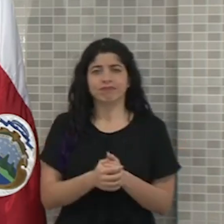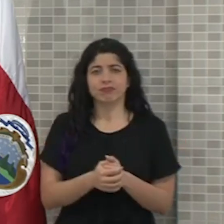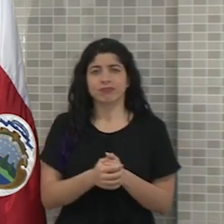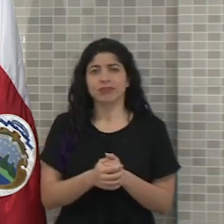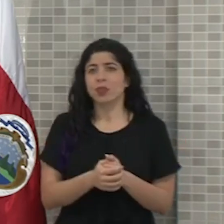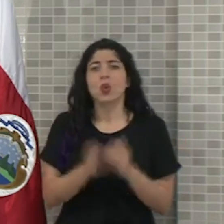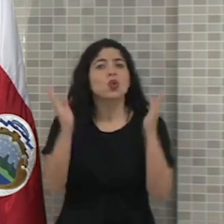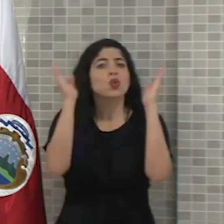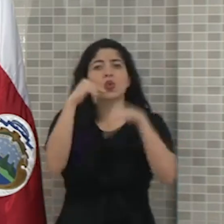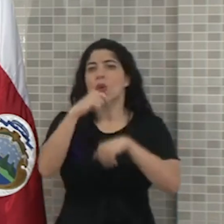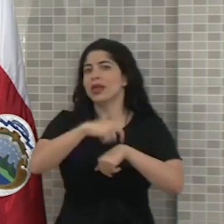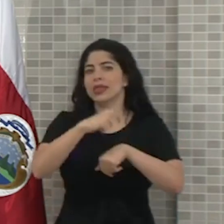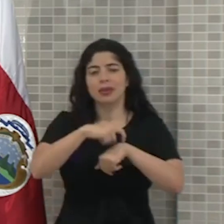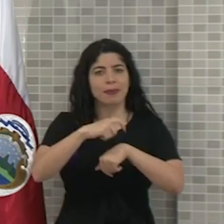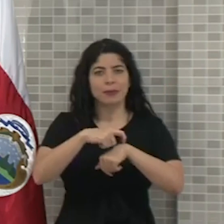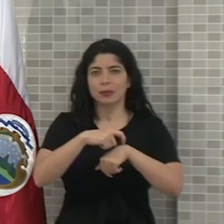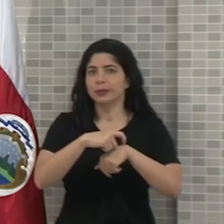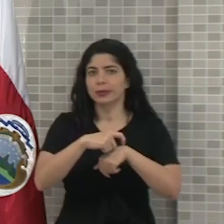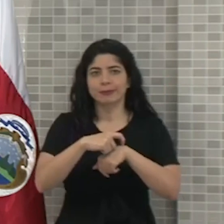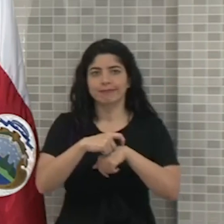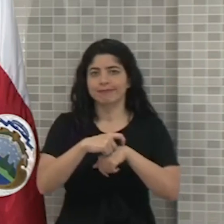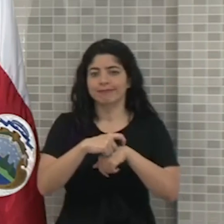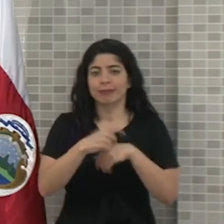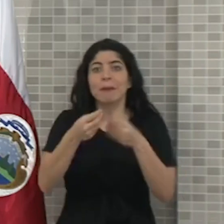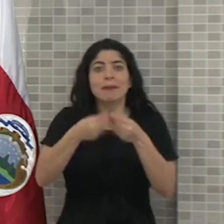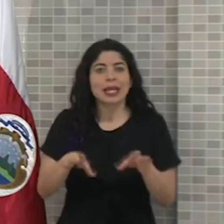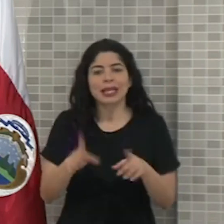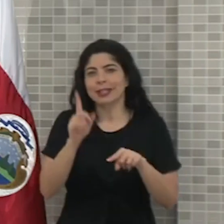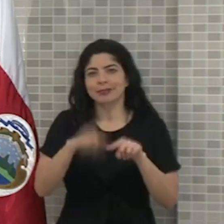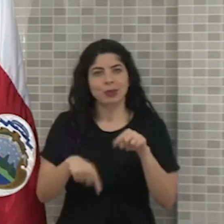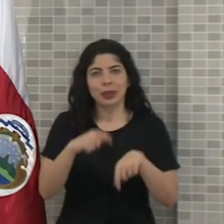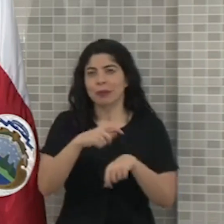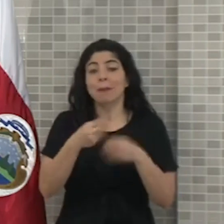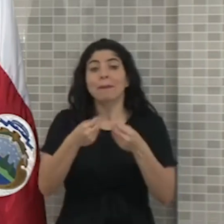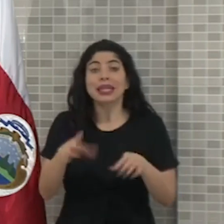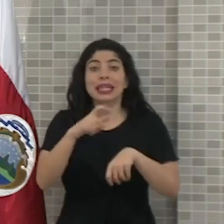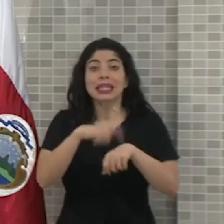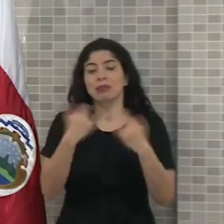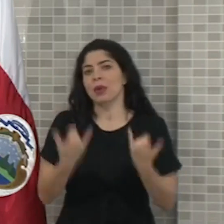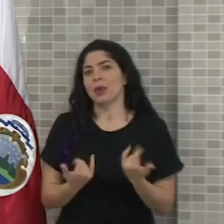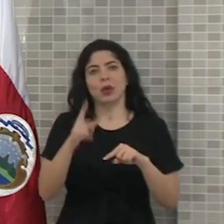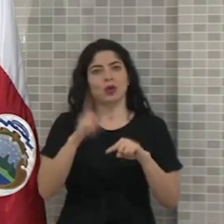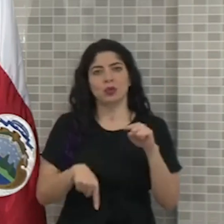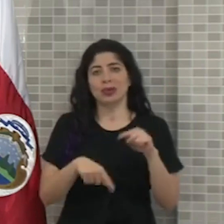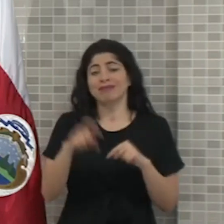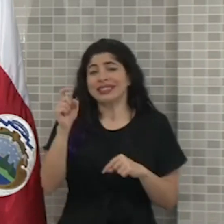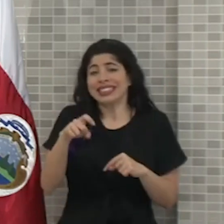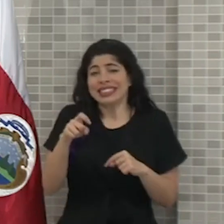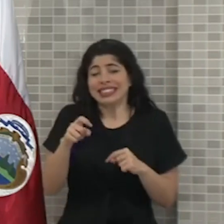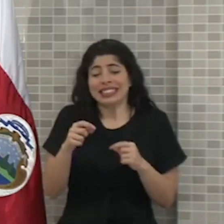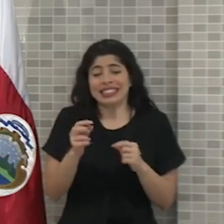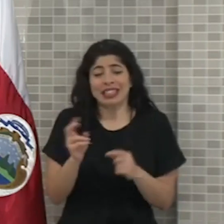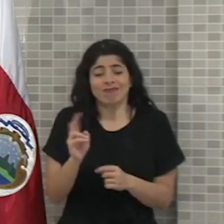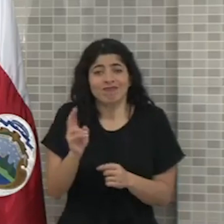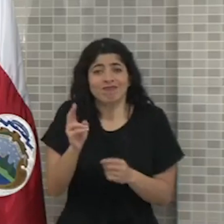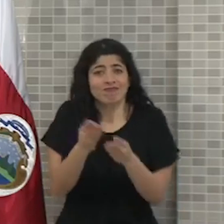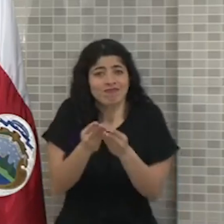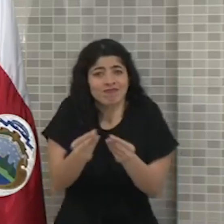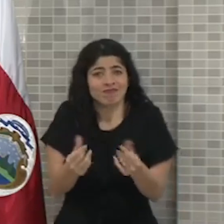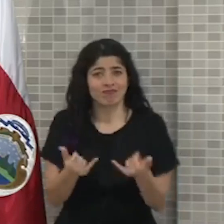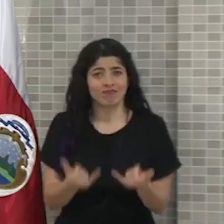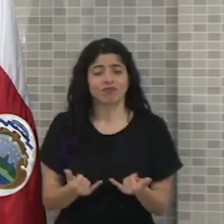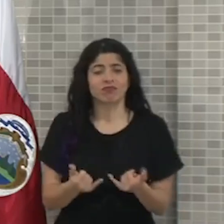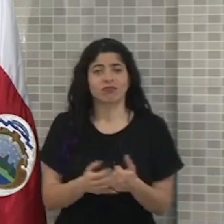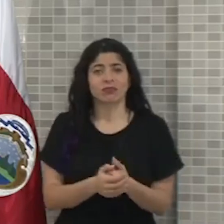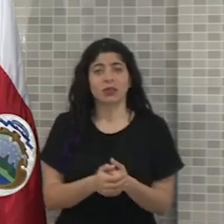No tenemos tiempo que perder. Necesitamos resolverlo cuanto antes. Y